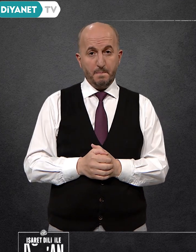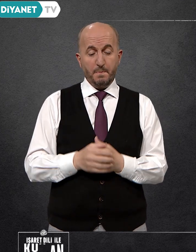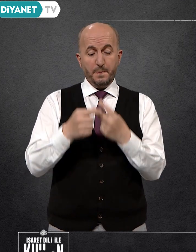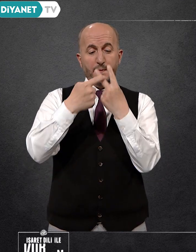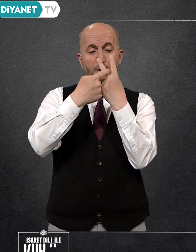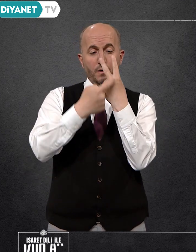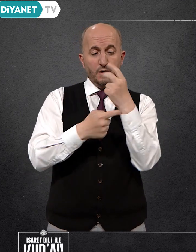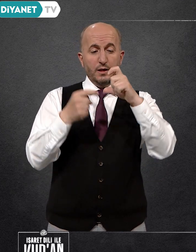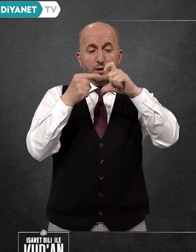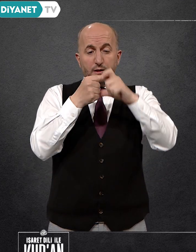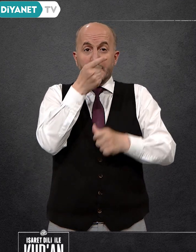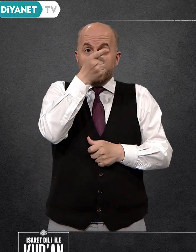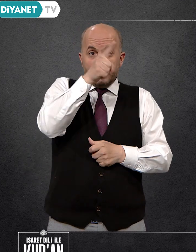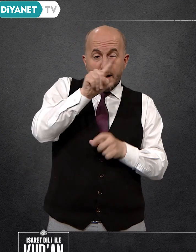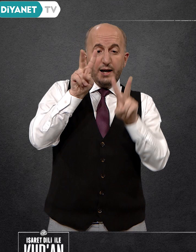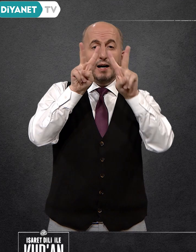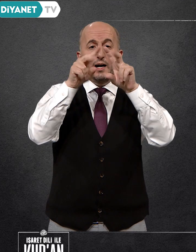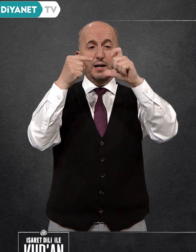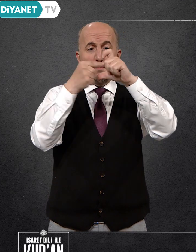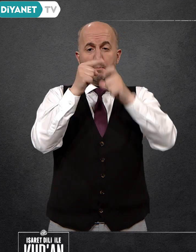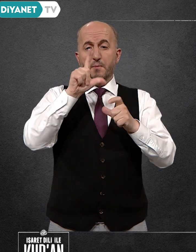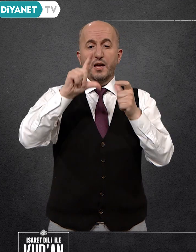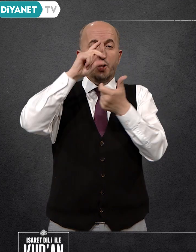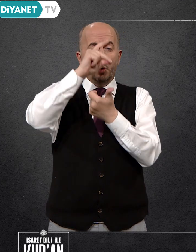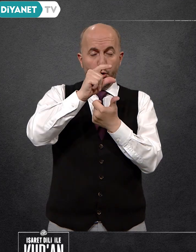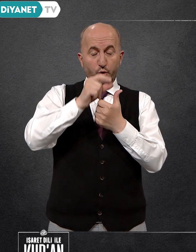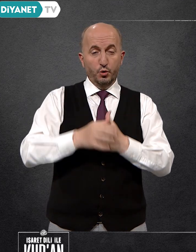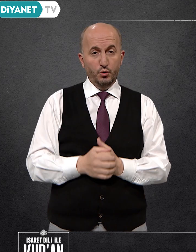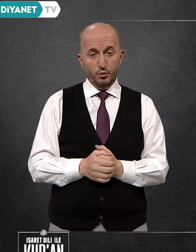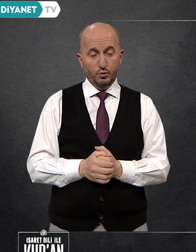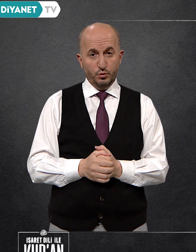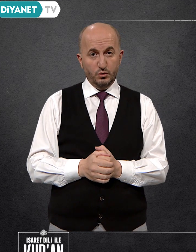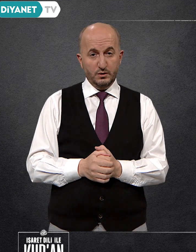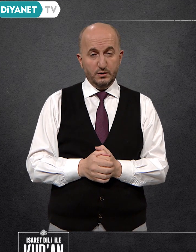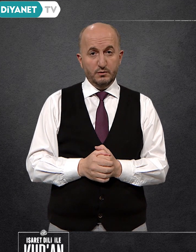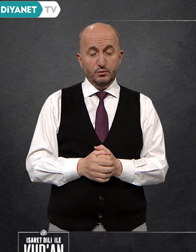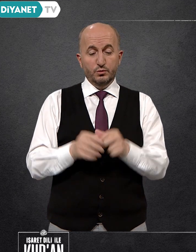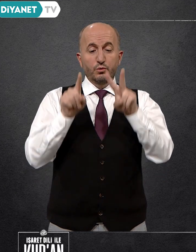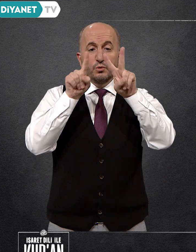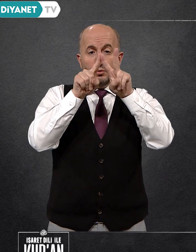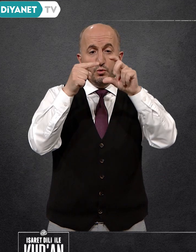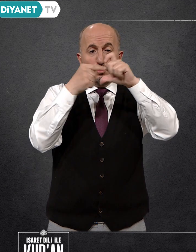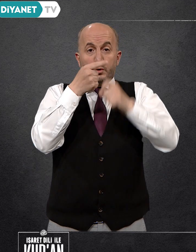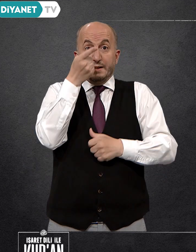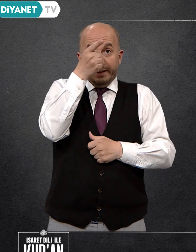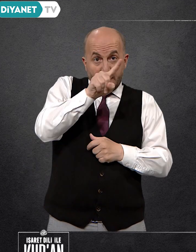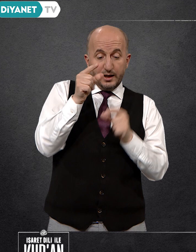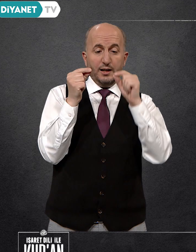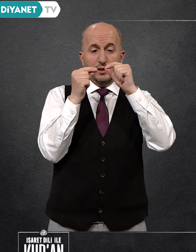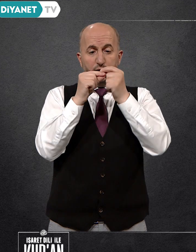ya'melü ya'melü ne duydu ne ya